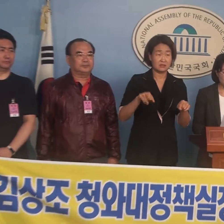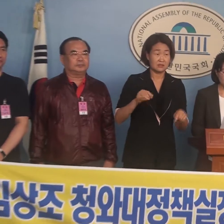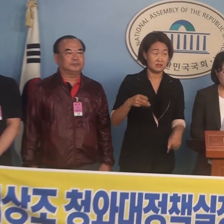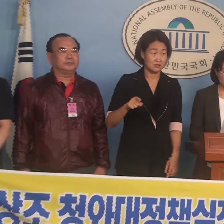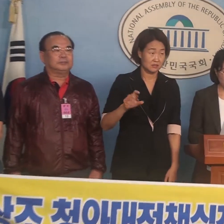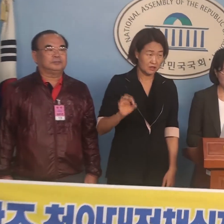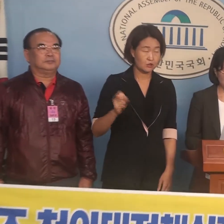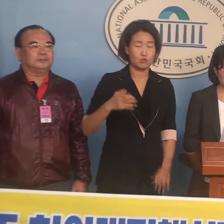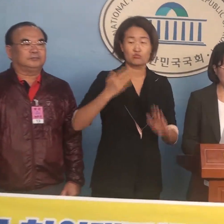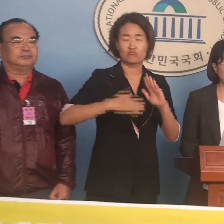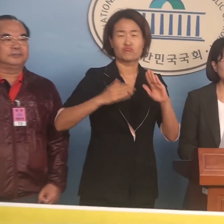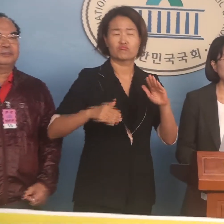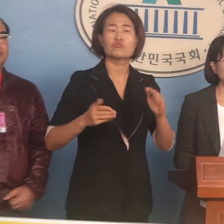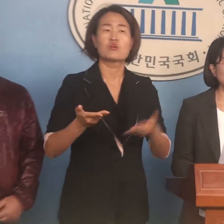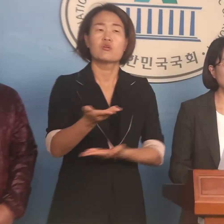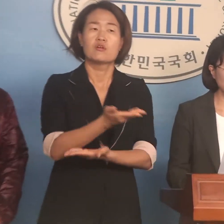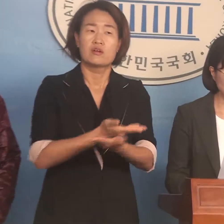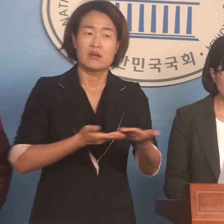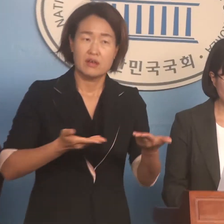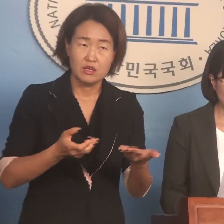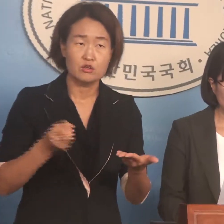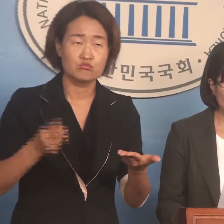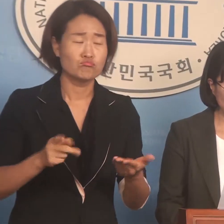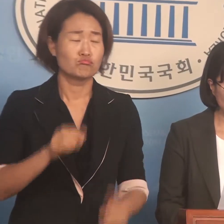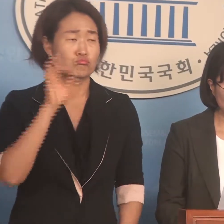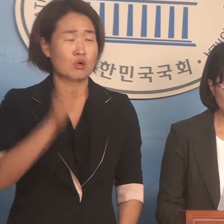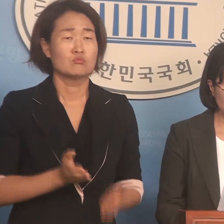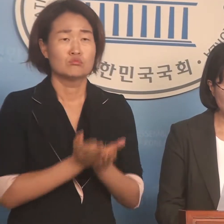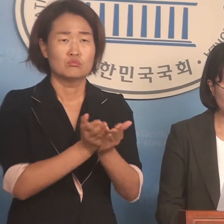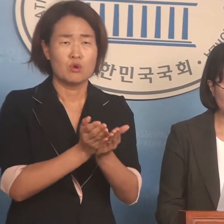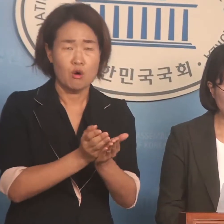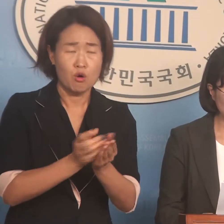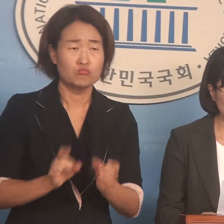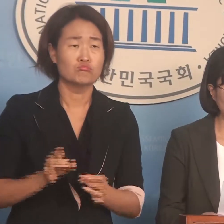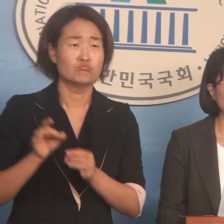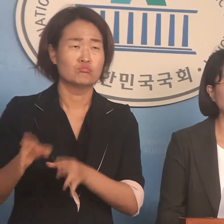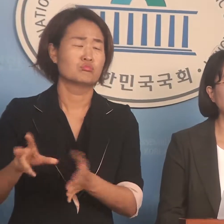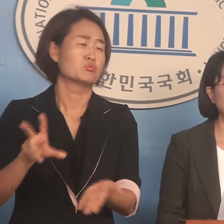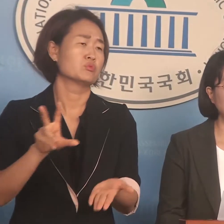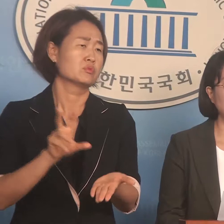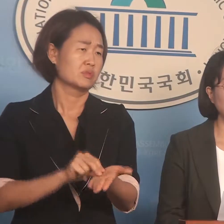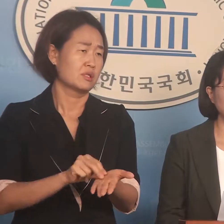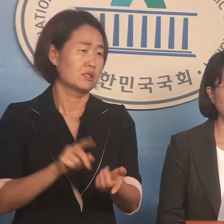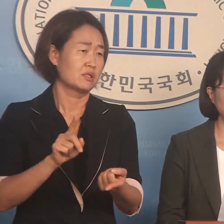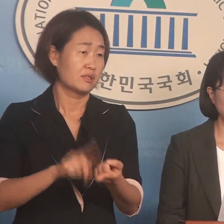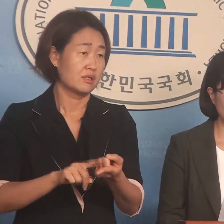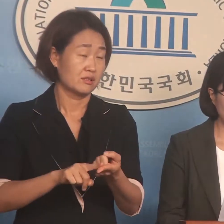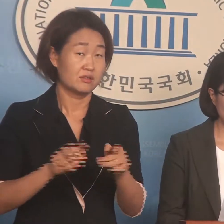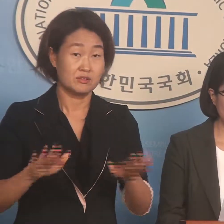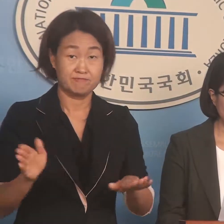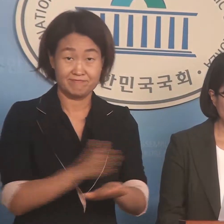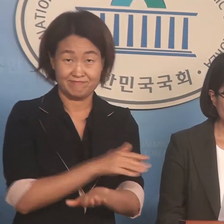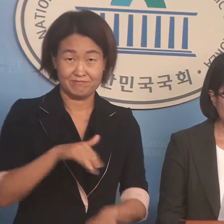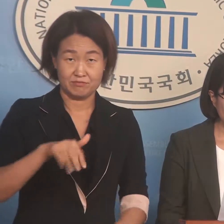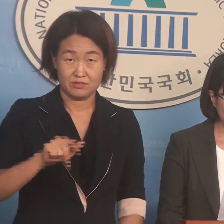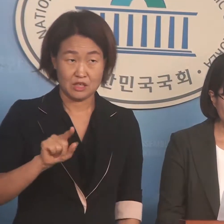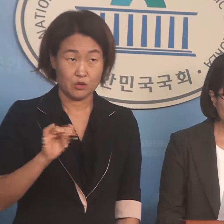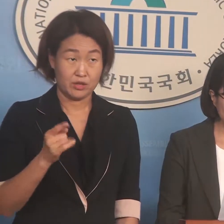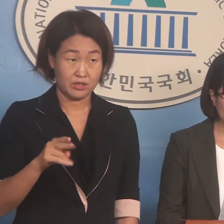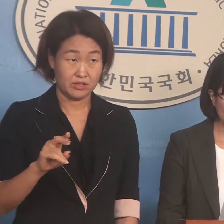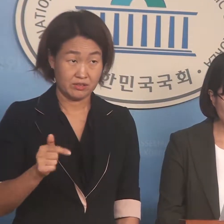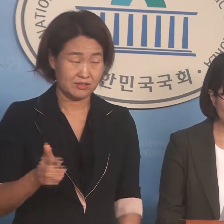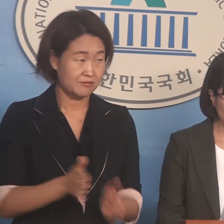조성우 공정거래위원장에게 조선 3사 하도급 문제 신속 해결을 촉구하는 기자회견 시작하겠습니다.